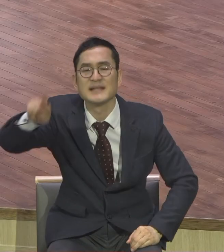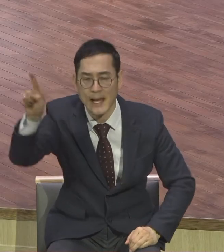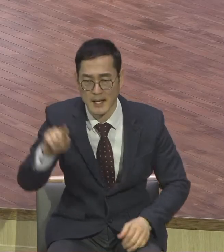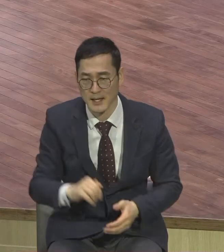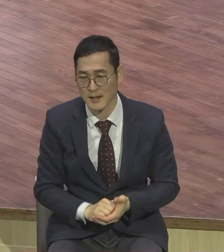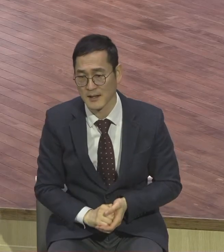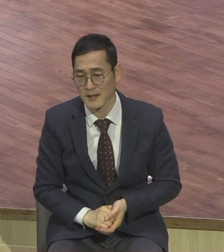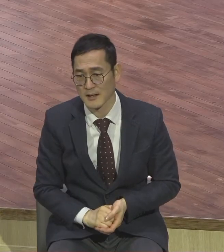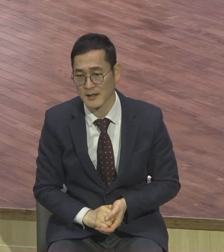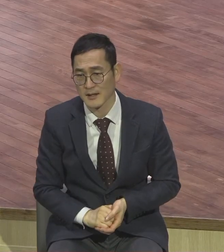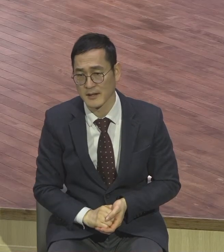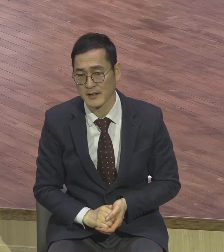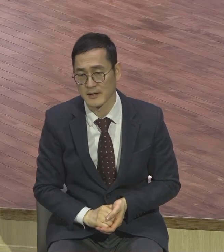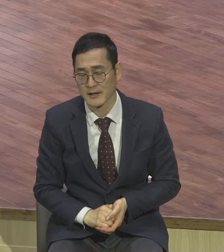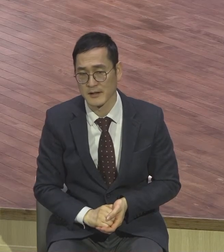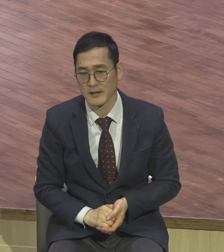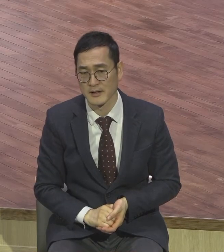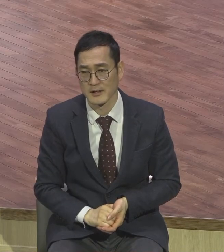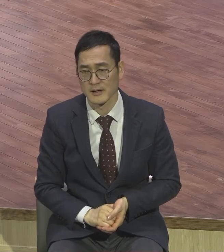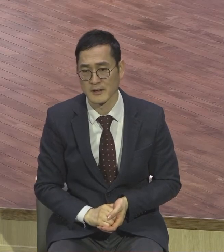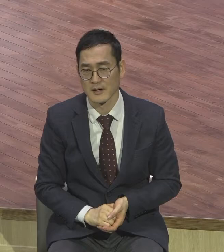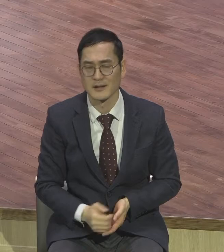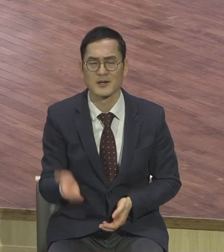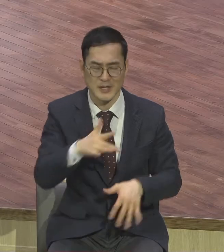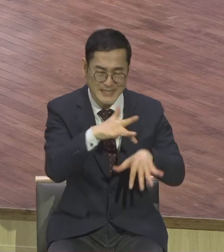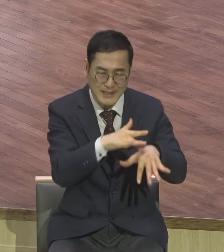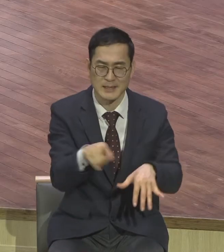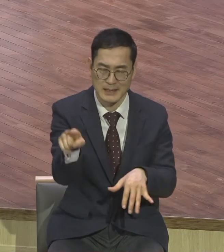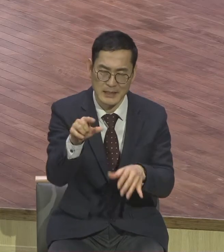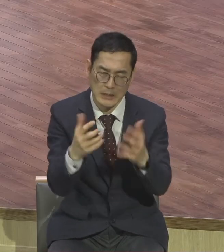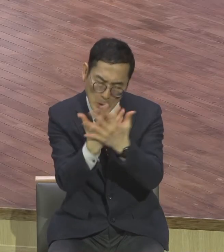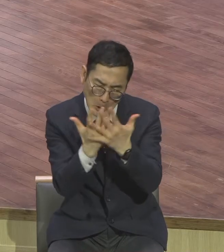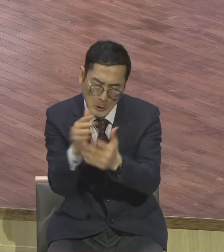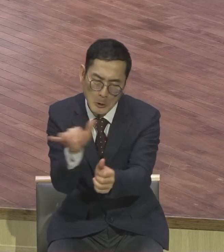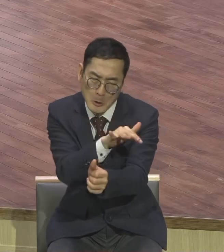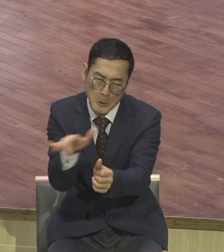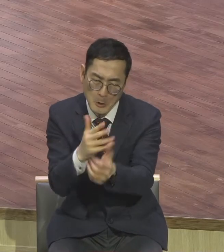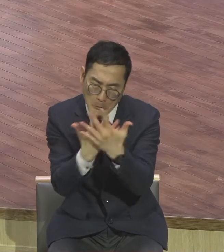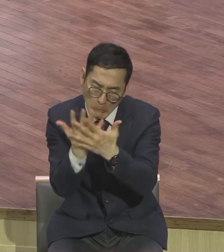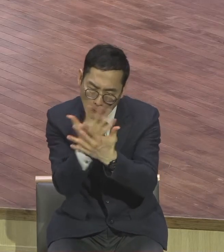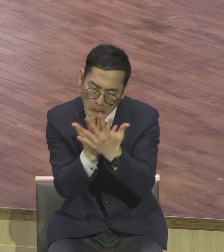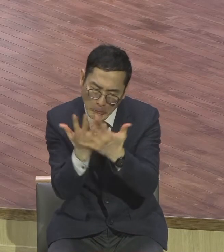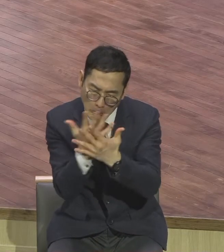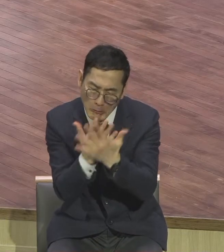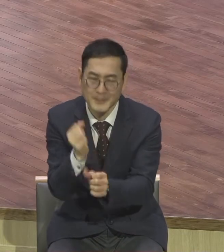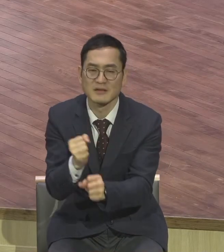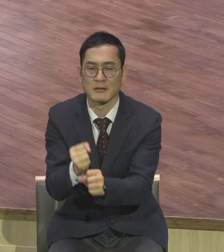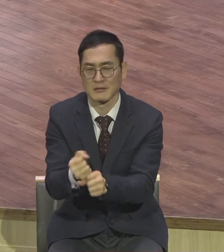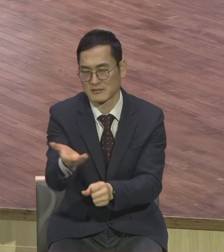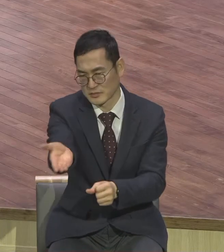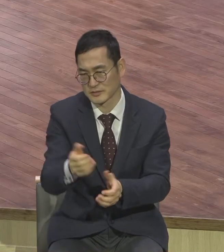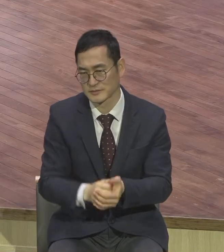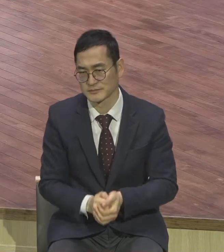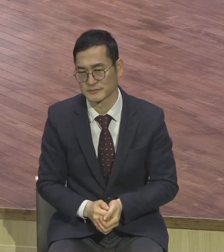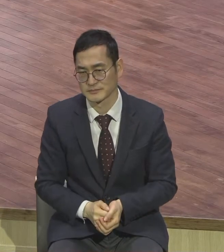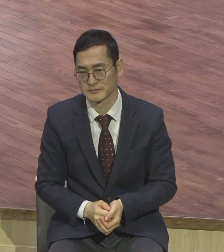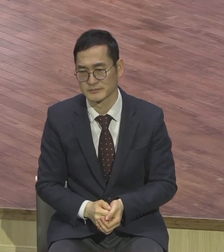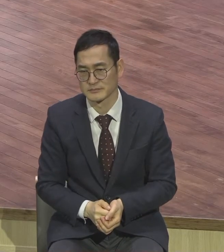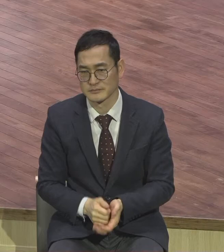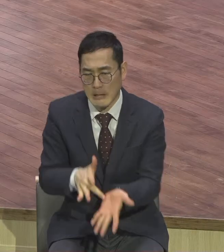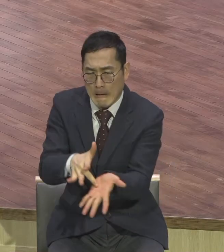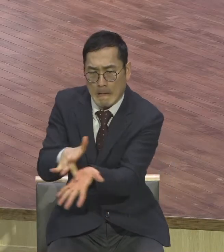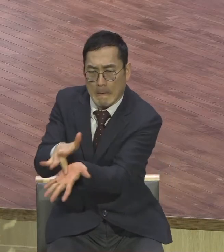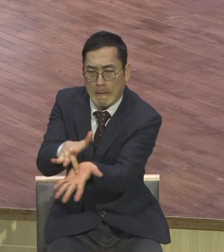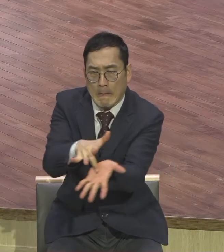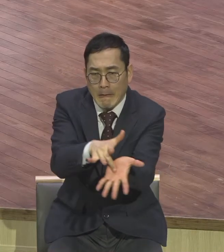이 정체성을 사단이 자꾸 모르도록 헷갈리게 만든다고요. 그래가지고 세상에 나가서는 아무 힘이 없고